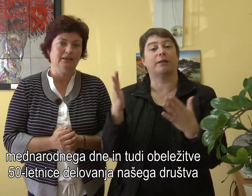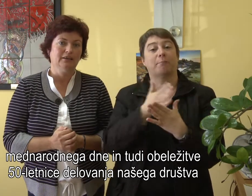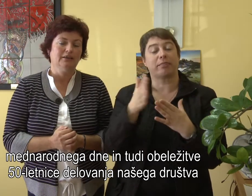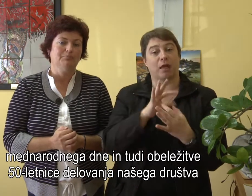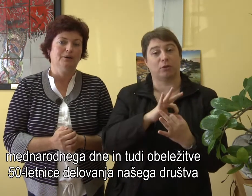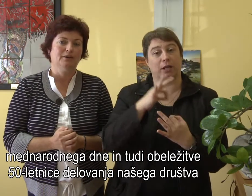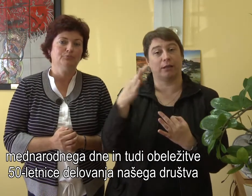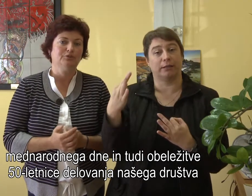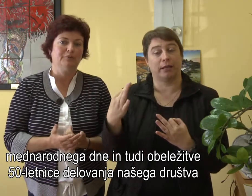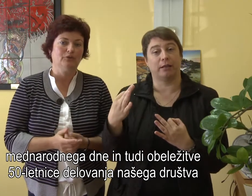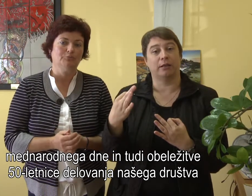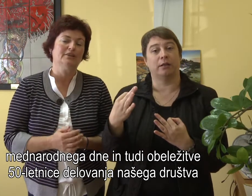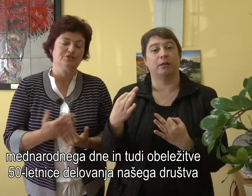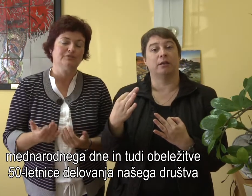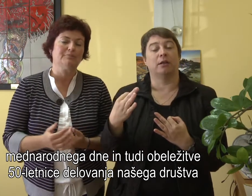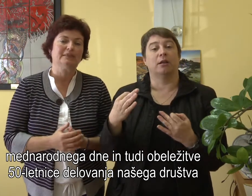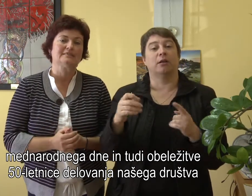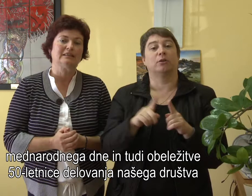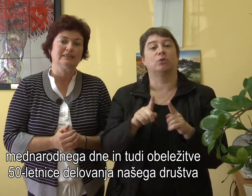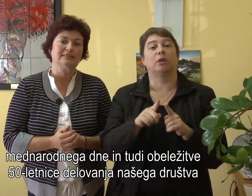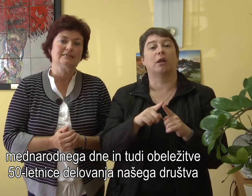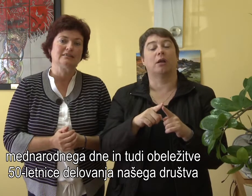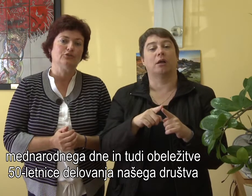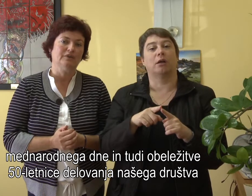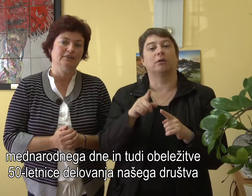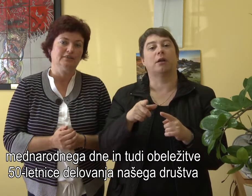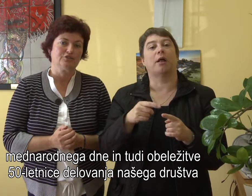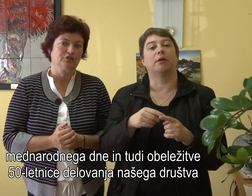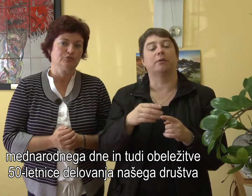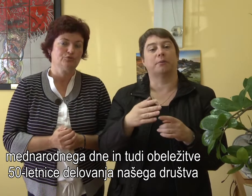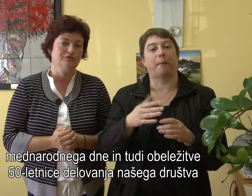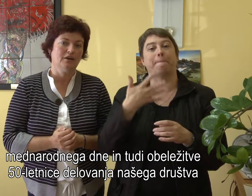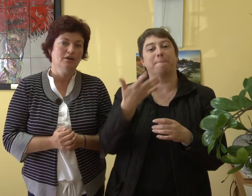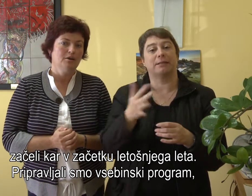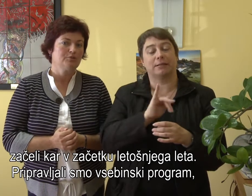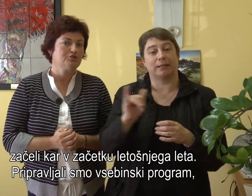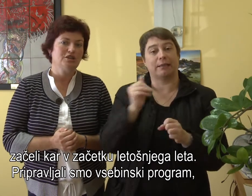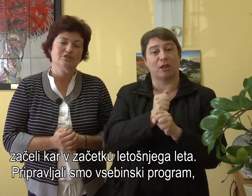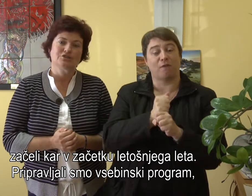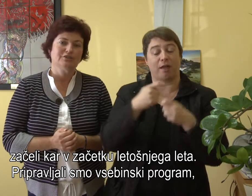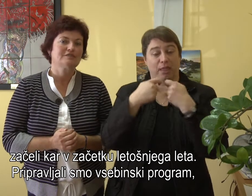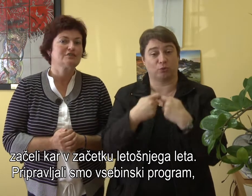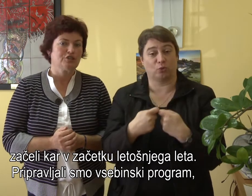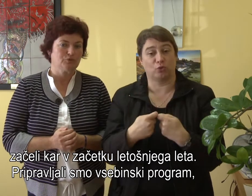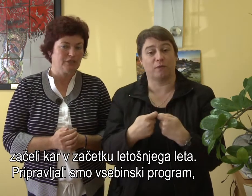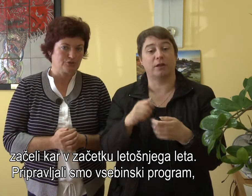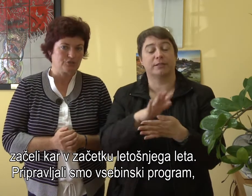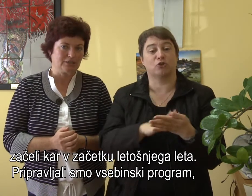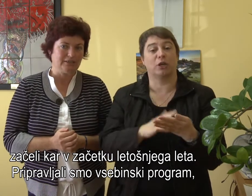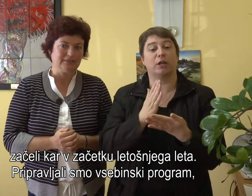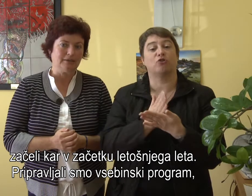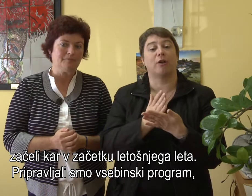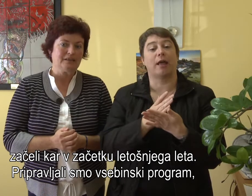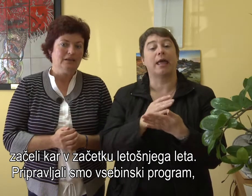dne in pa tudi obeležitvi 50-letnice delovanja našega društva pričeli že kar v začetku